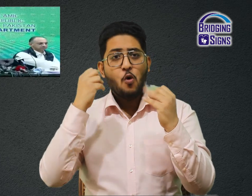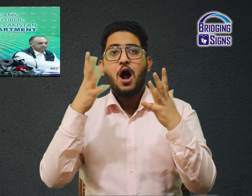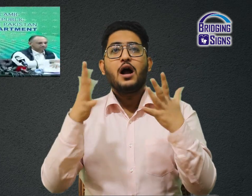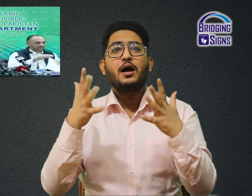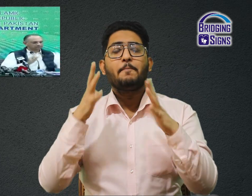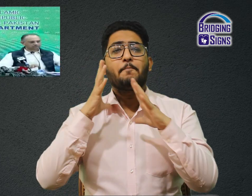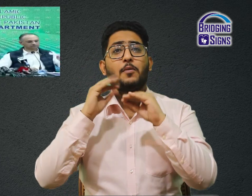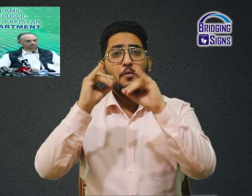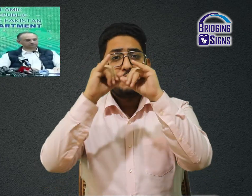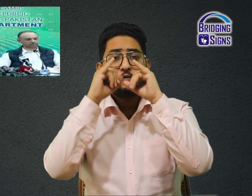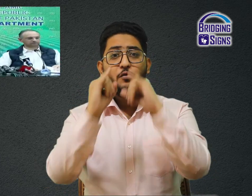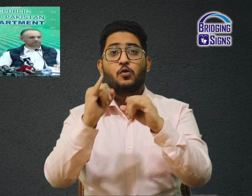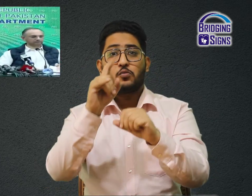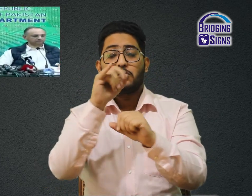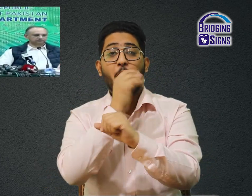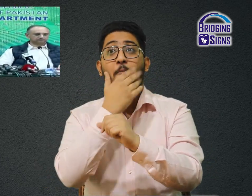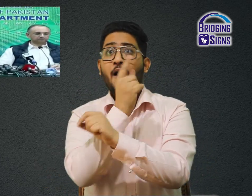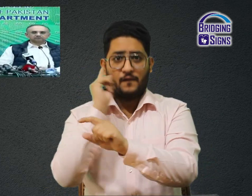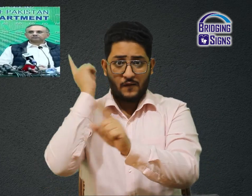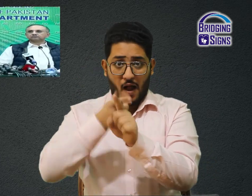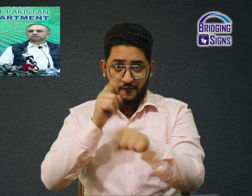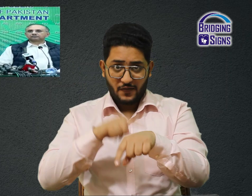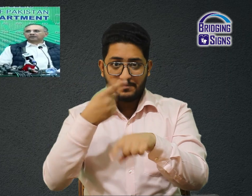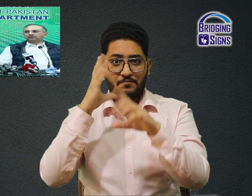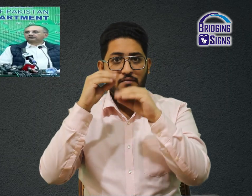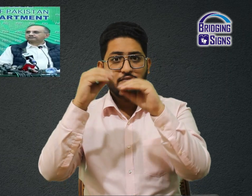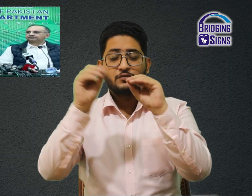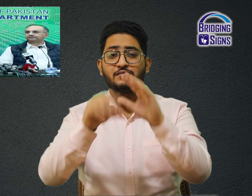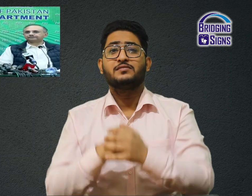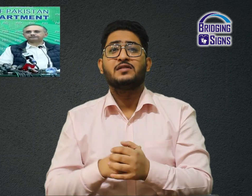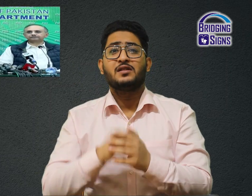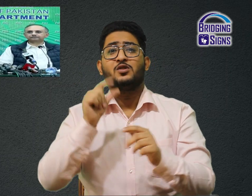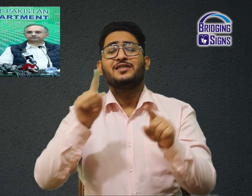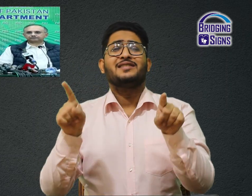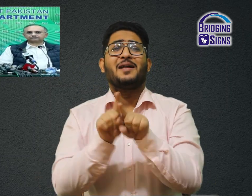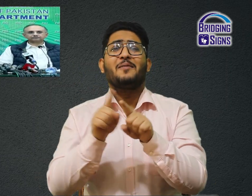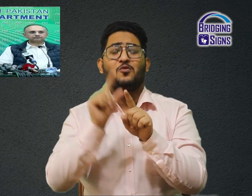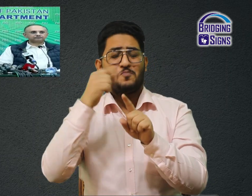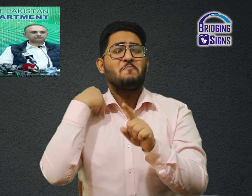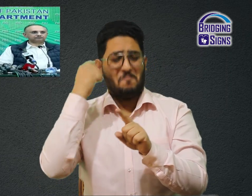एक तातुल पैदा हुआ। इस दौरान जाहिर है कि